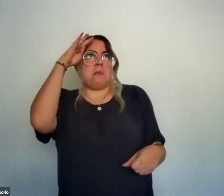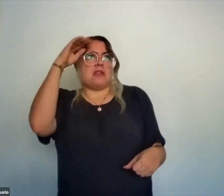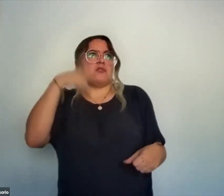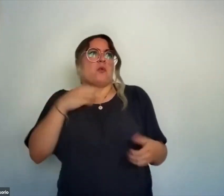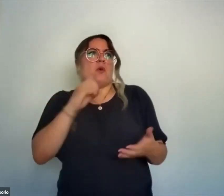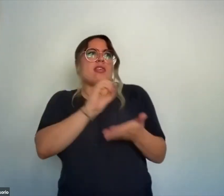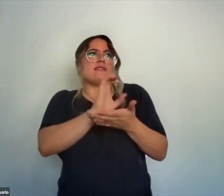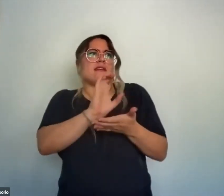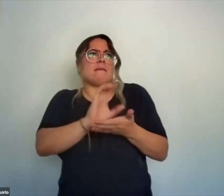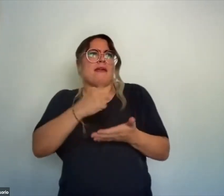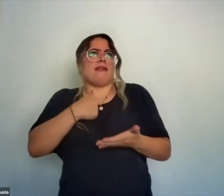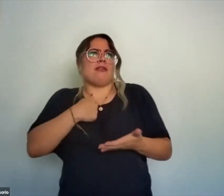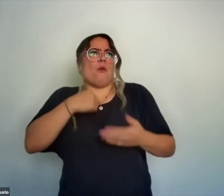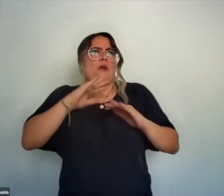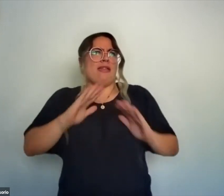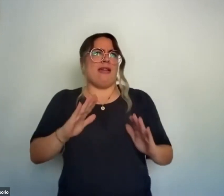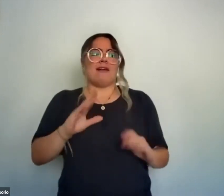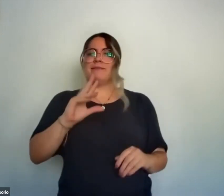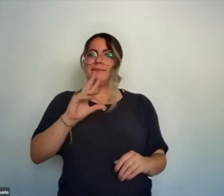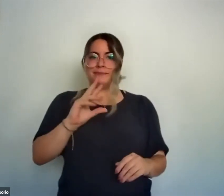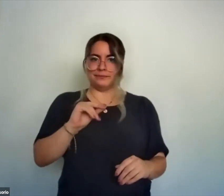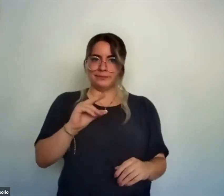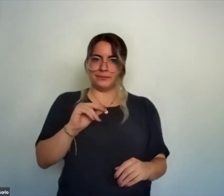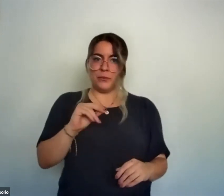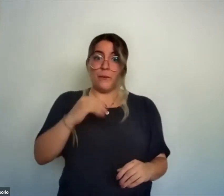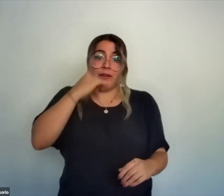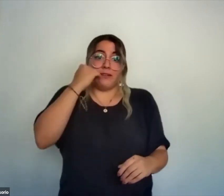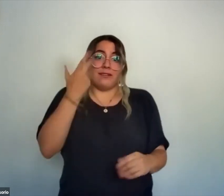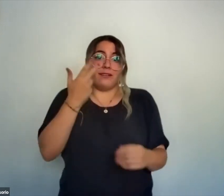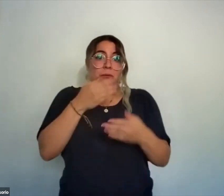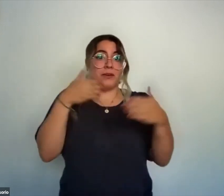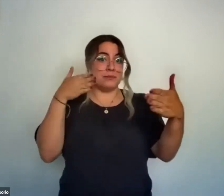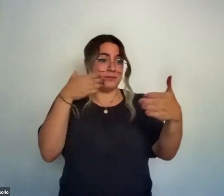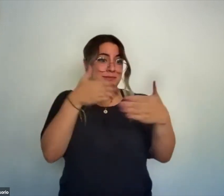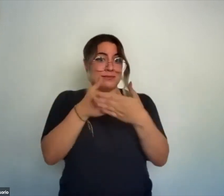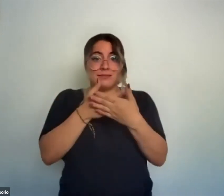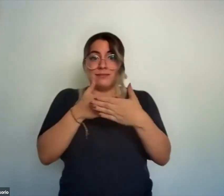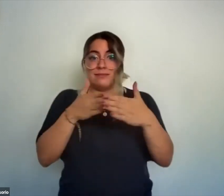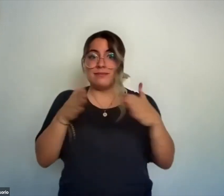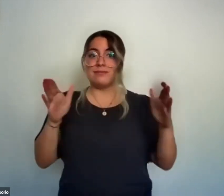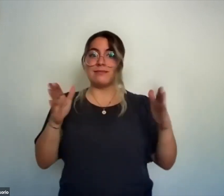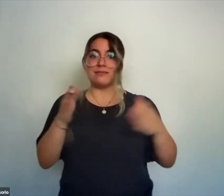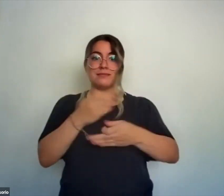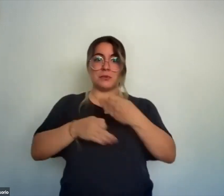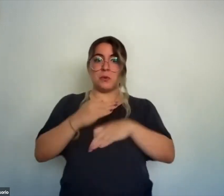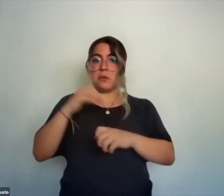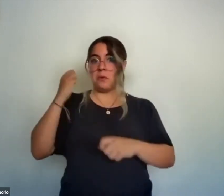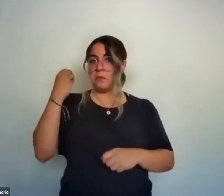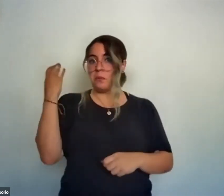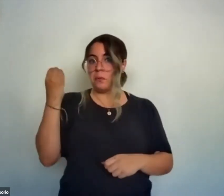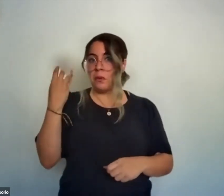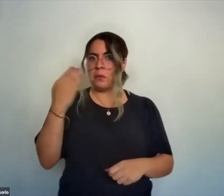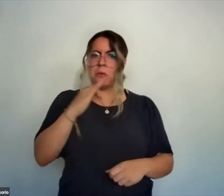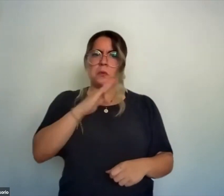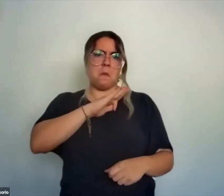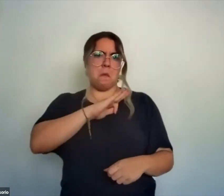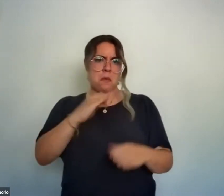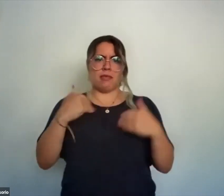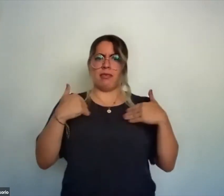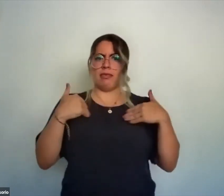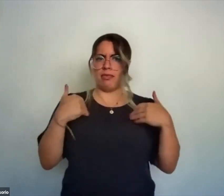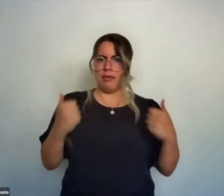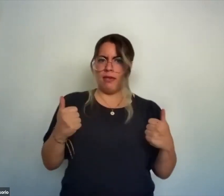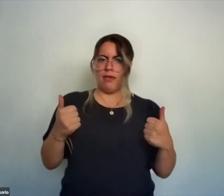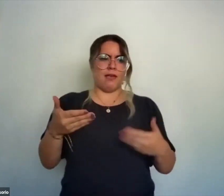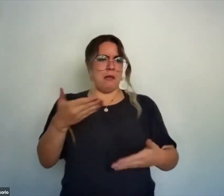medio de buenas prácticas, hacer accesible todo tipo de eventos. Es importante señalar que esta es una